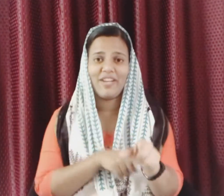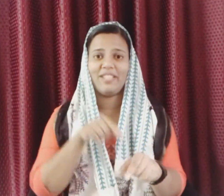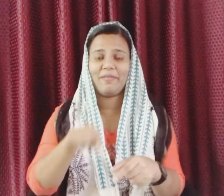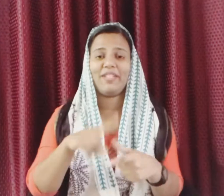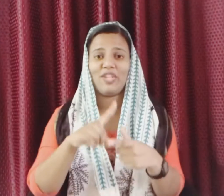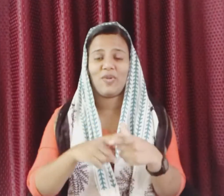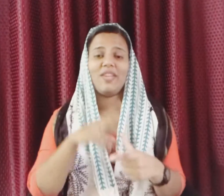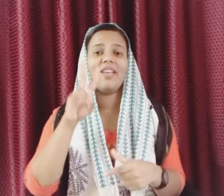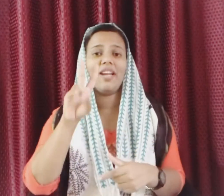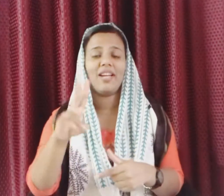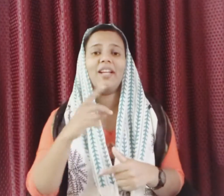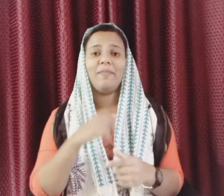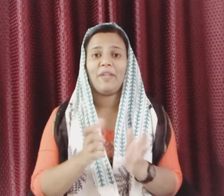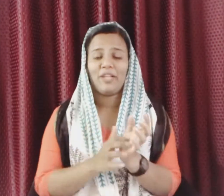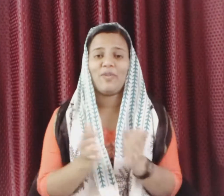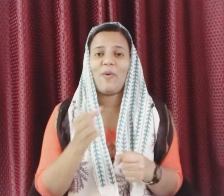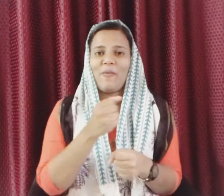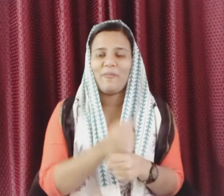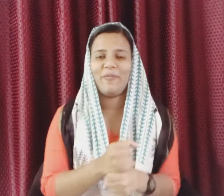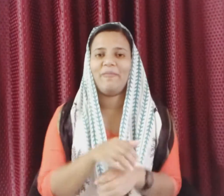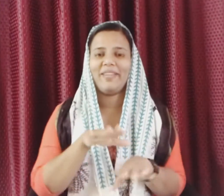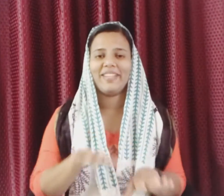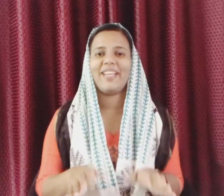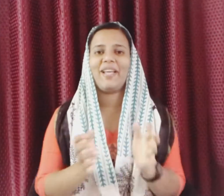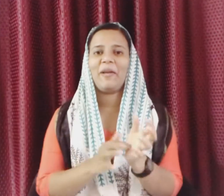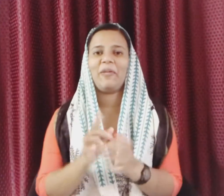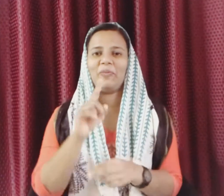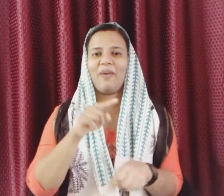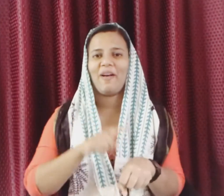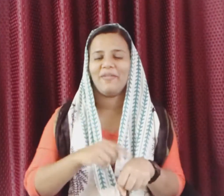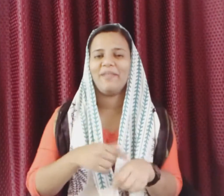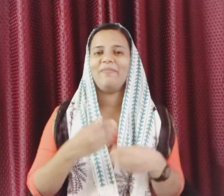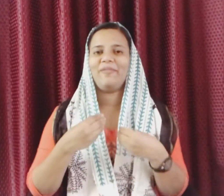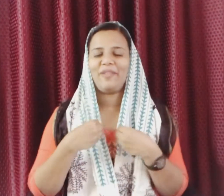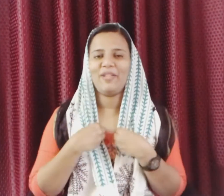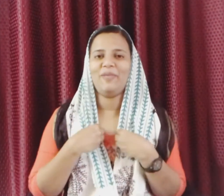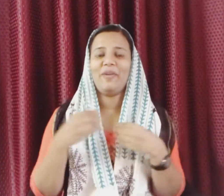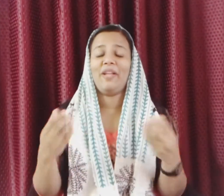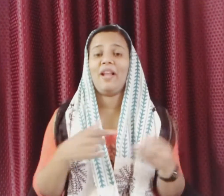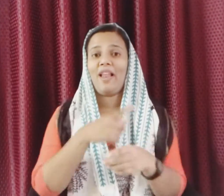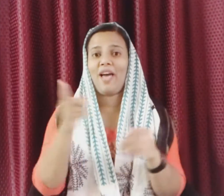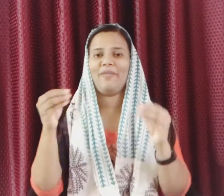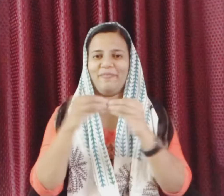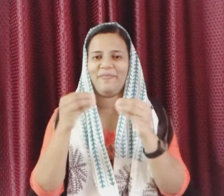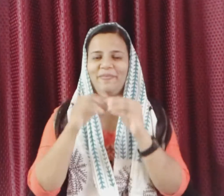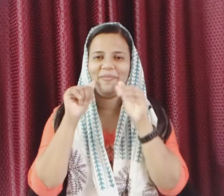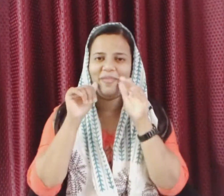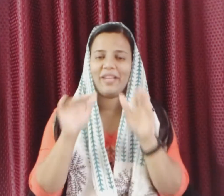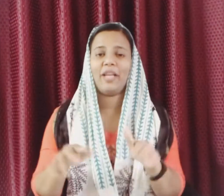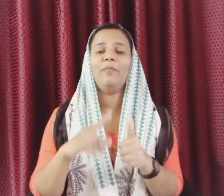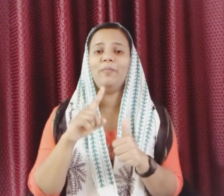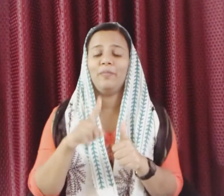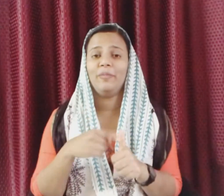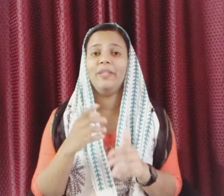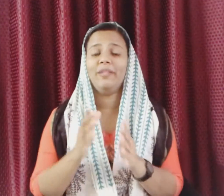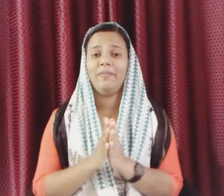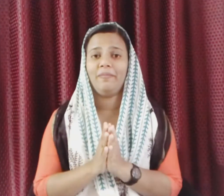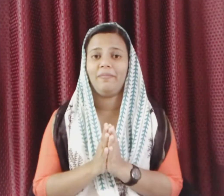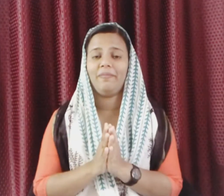പുതുവർഷത്തിൻ്റെ 2 ദിവസത്തിൽ കർത്താവിൻ്റെ സന്നിധിയിലായിരിക്കാൻ കർത്താവ് നമുക്ക് അവസരം തന്നല്ലോ. കർത്താവ് നമ്മളെല്ലാവരും ധാരാളമായിട്ട് അനുഗ്രഹിക്കട്ടെ. പ്രത്യേകിച്ച് പ്രിയപ്പെട്ടവർ,